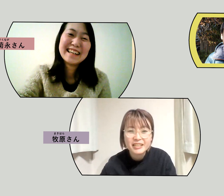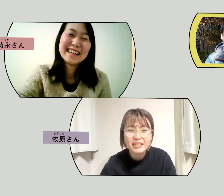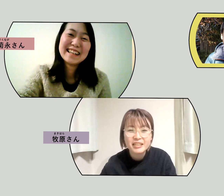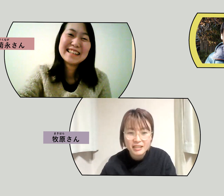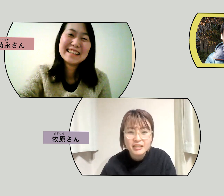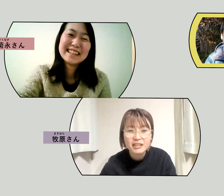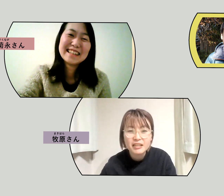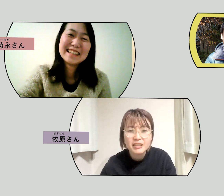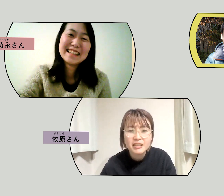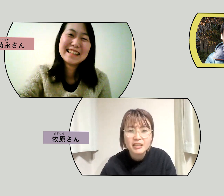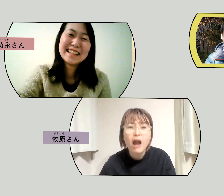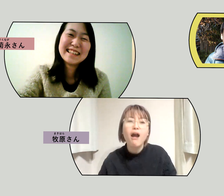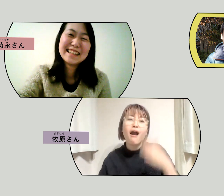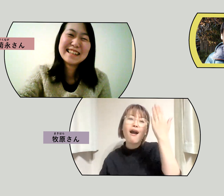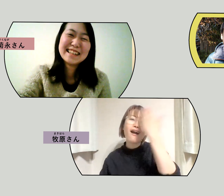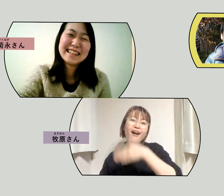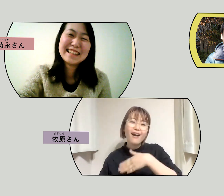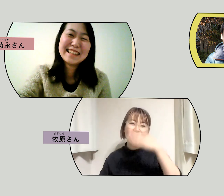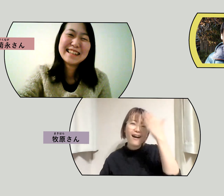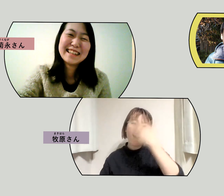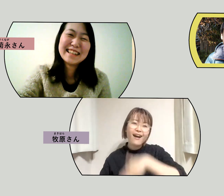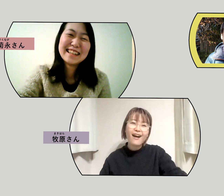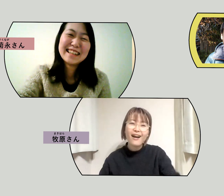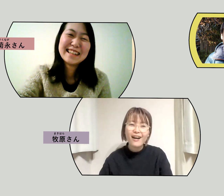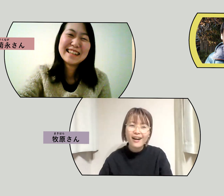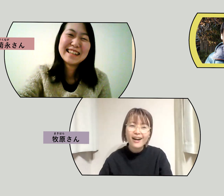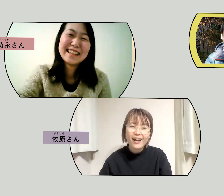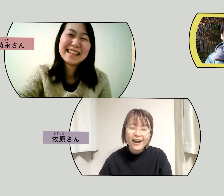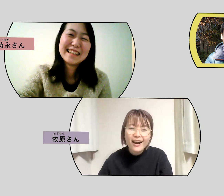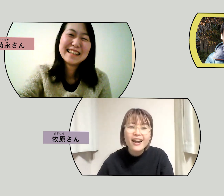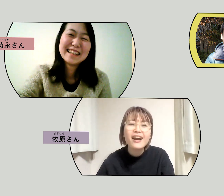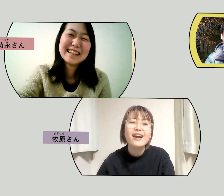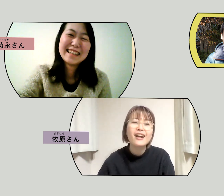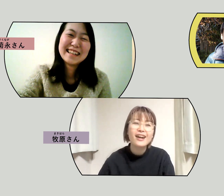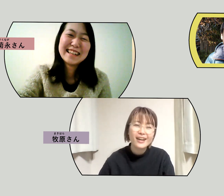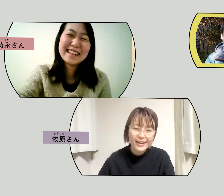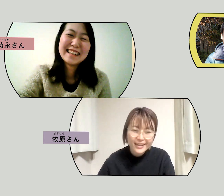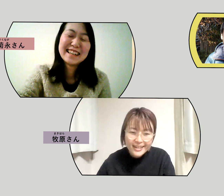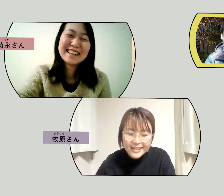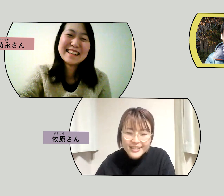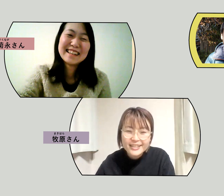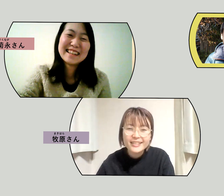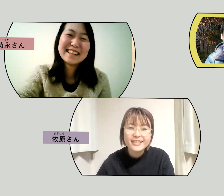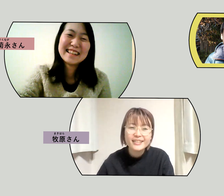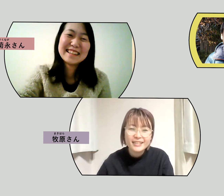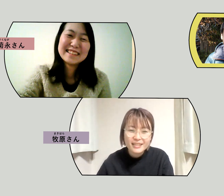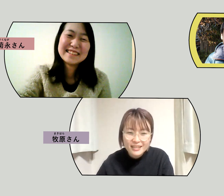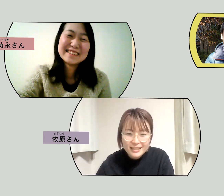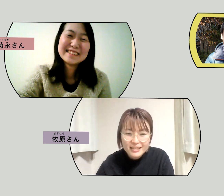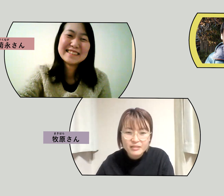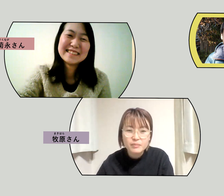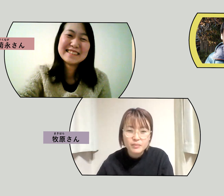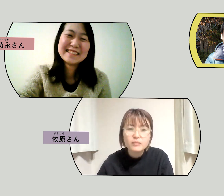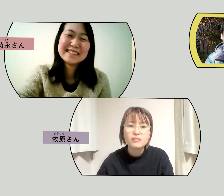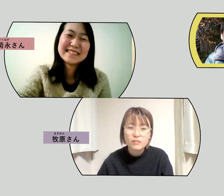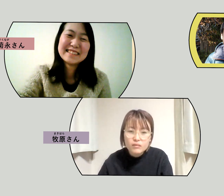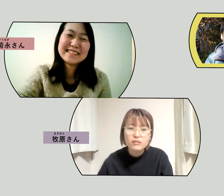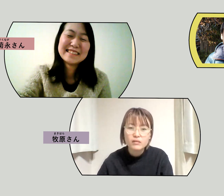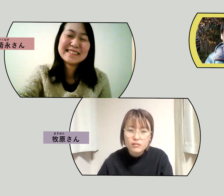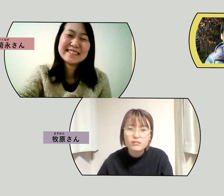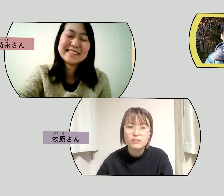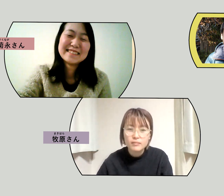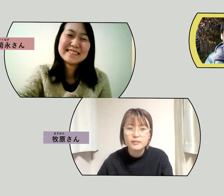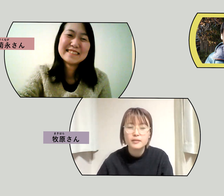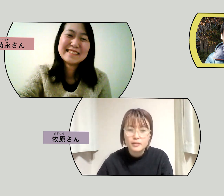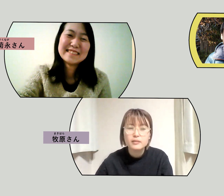てあの盲人だけの例えば世界なのになったとしたらやっぱり見る必要